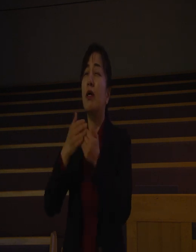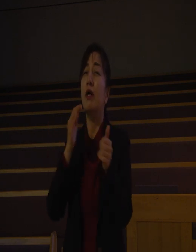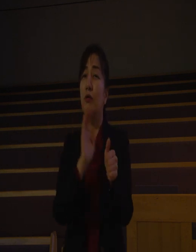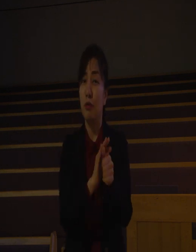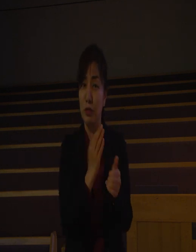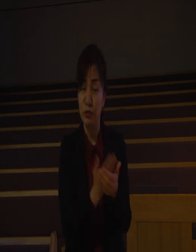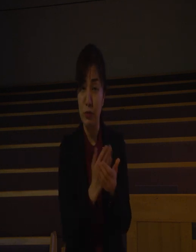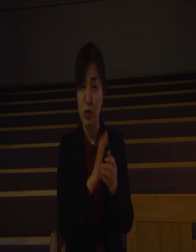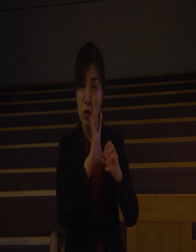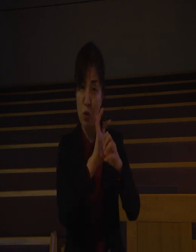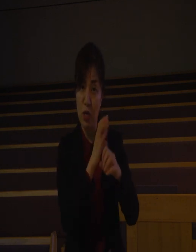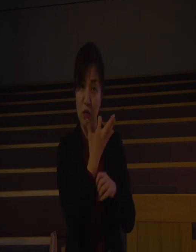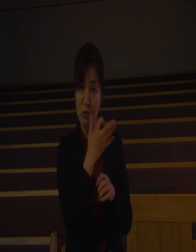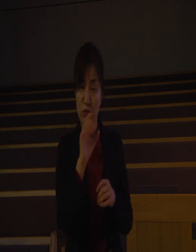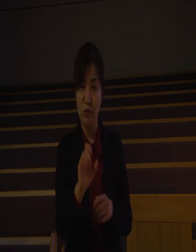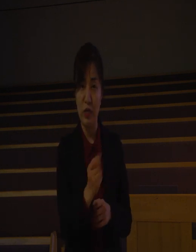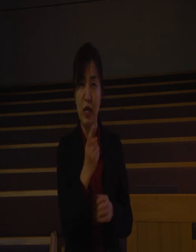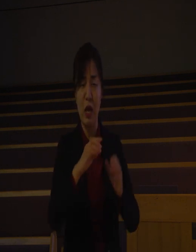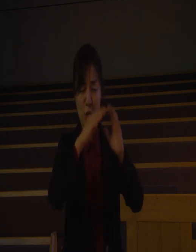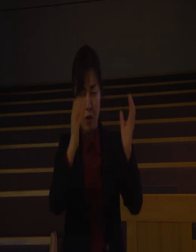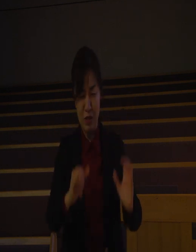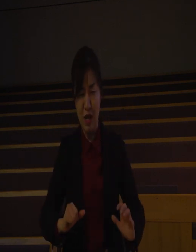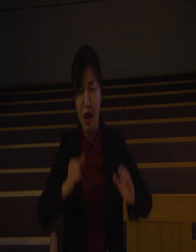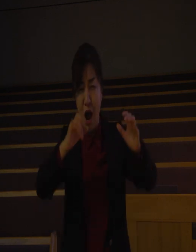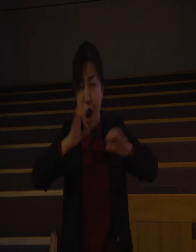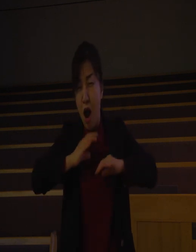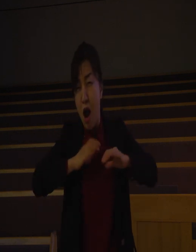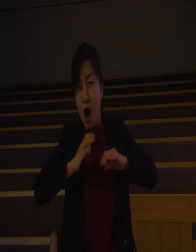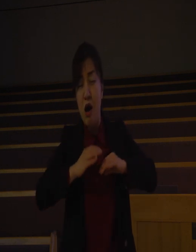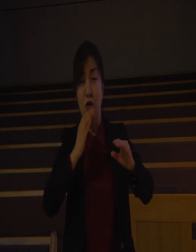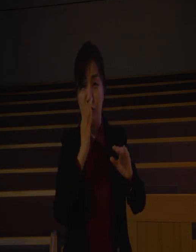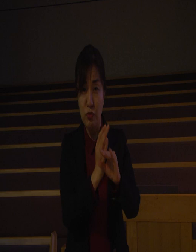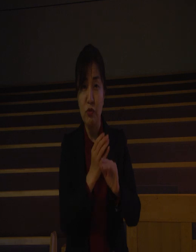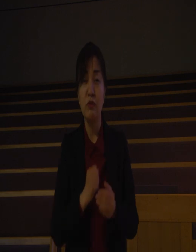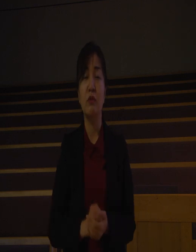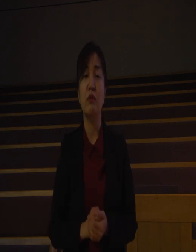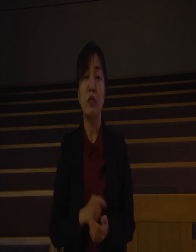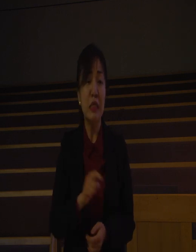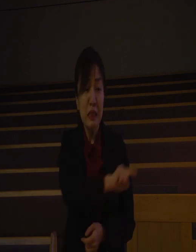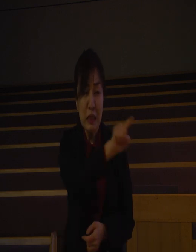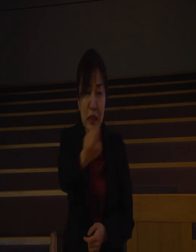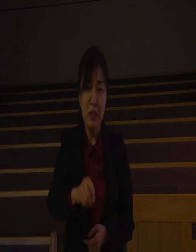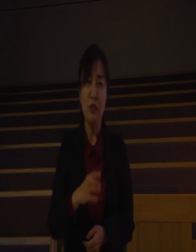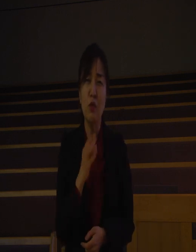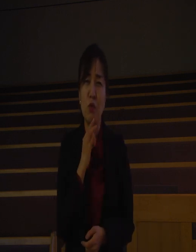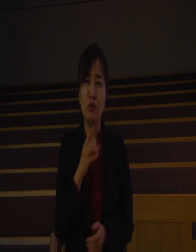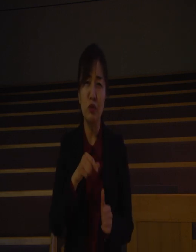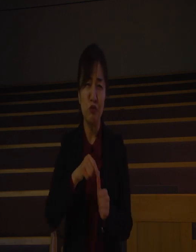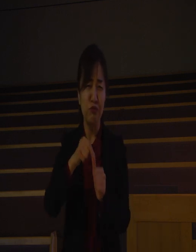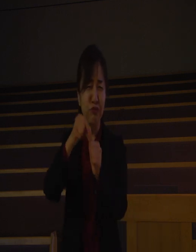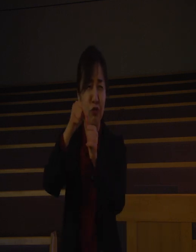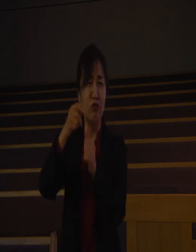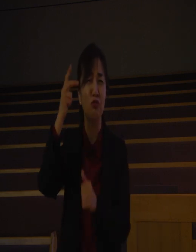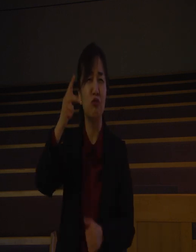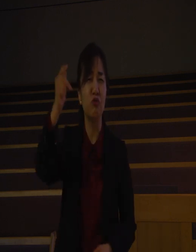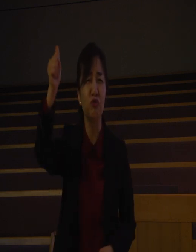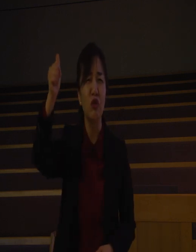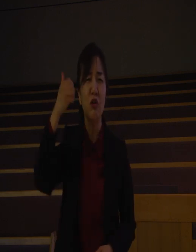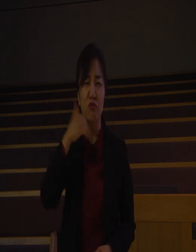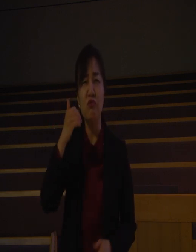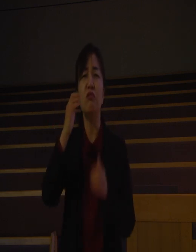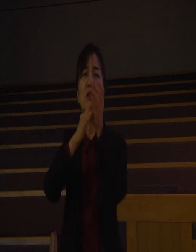주옵소서. 코로나19로 인해서 온 세계가 두려움 속에 떨고 있는 이때에 저들이 오직 구원자 되신